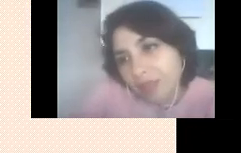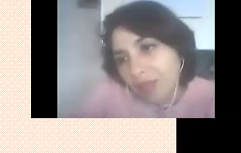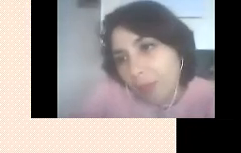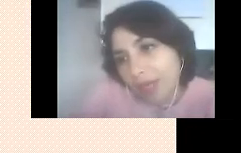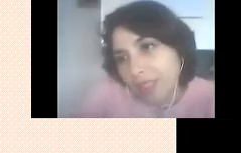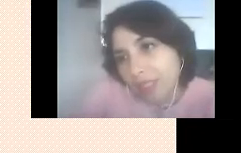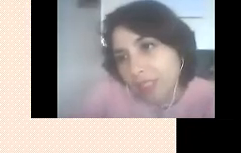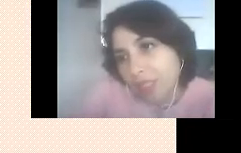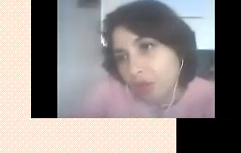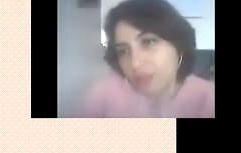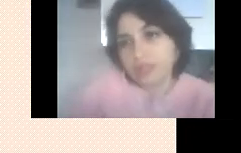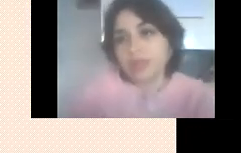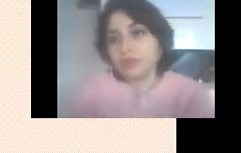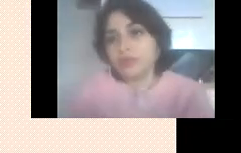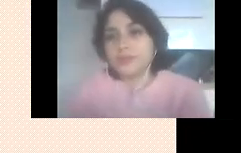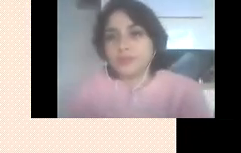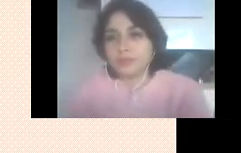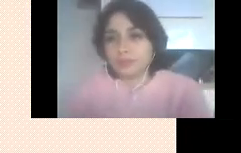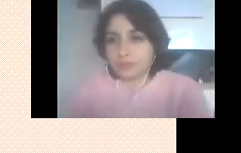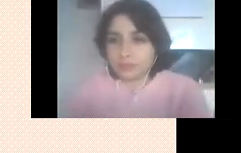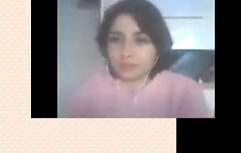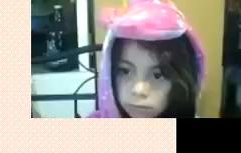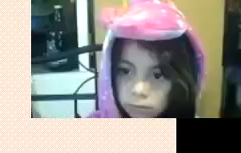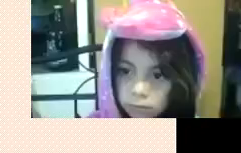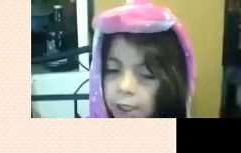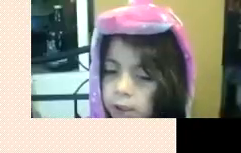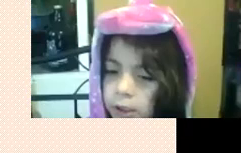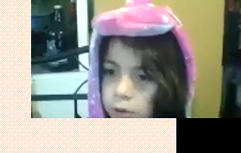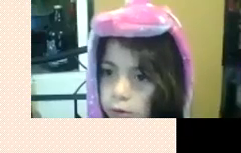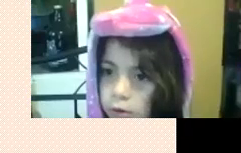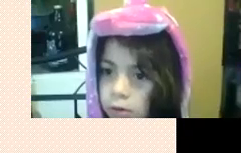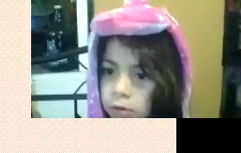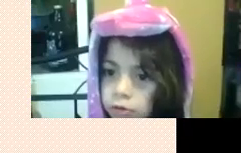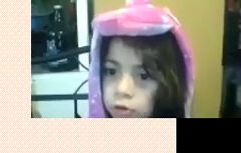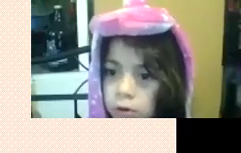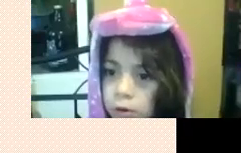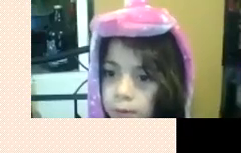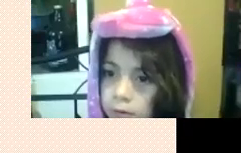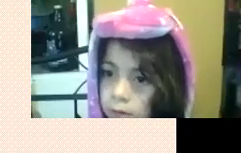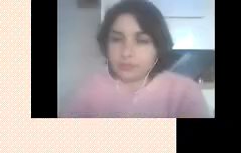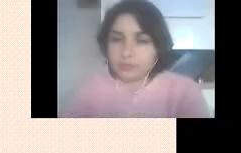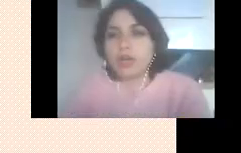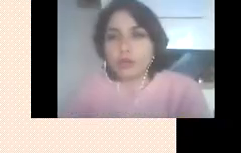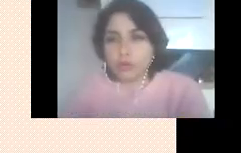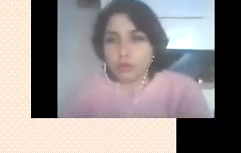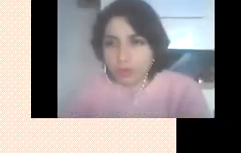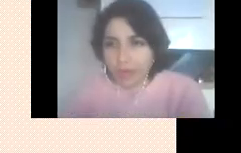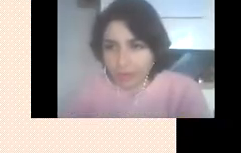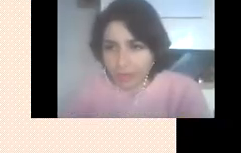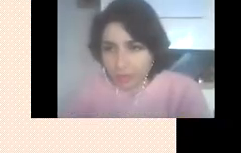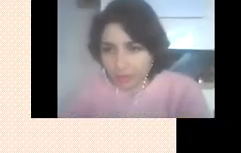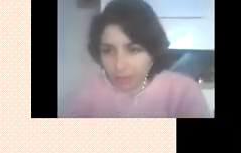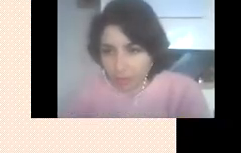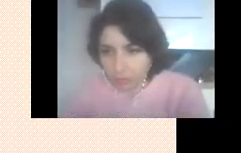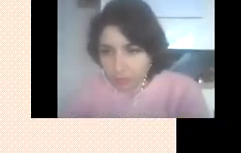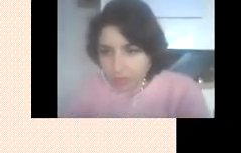materiales servían para hacer distintas cosas, ¿cierto? Y tía, no se ve el plástico. No se ve. El base es que tenemos que corrernos nosotros en la